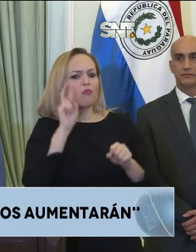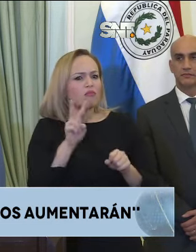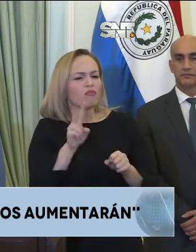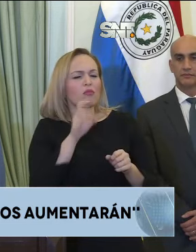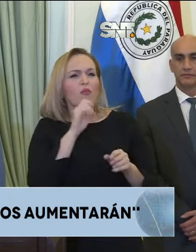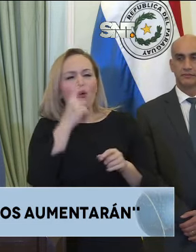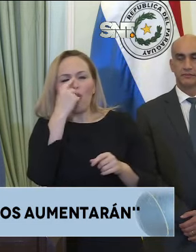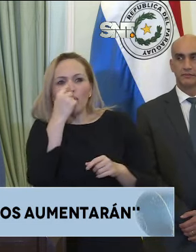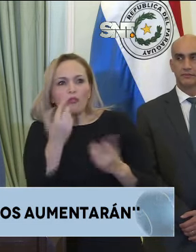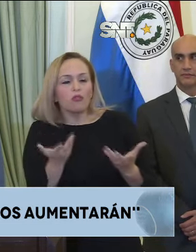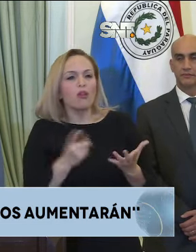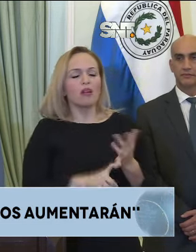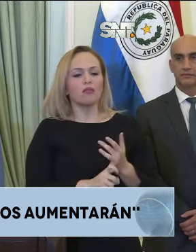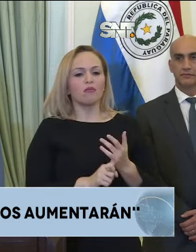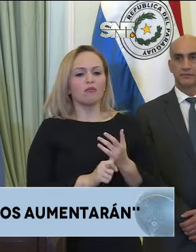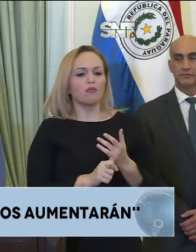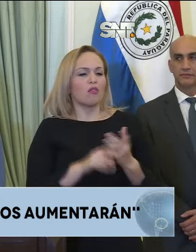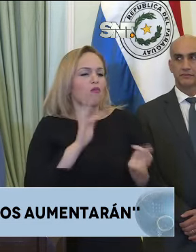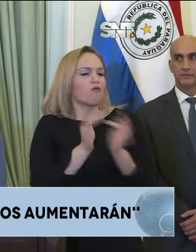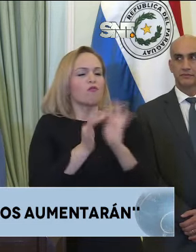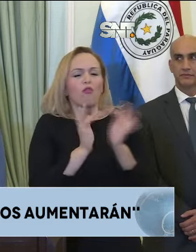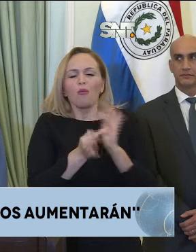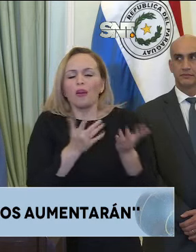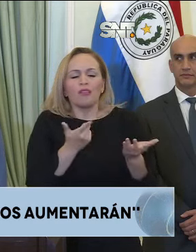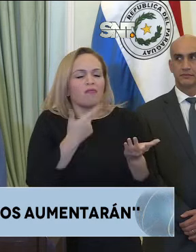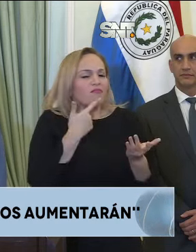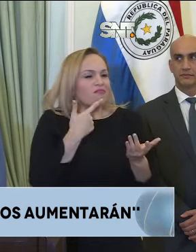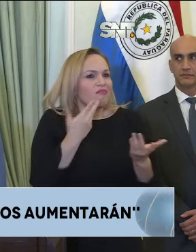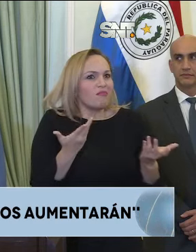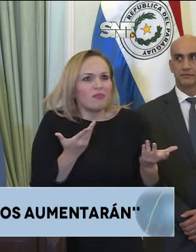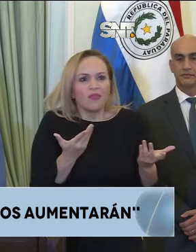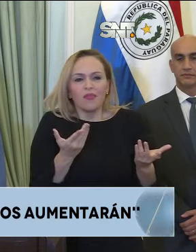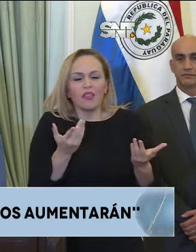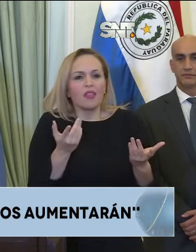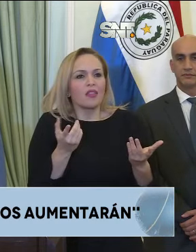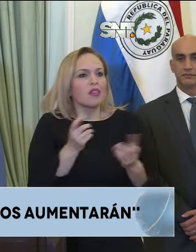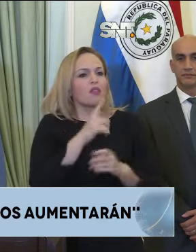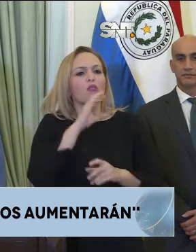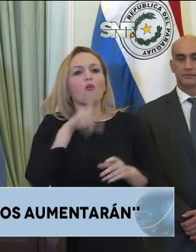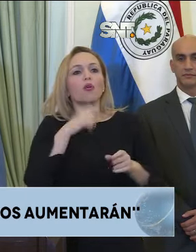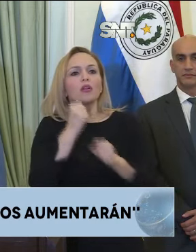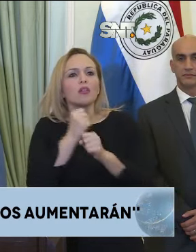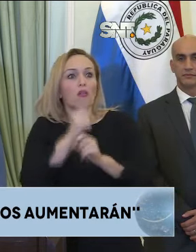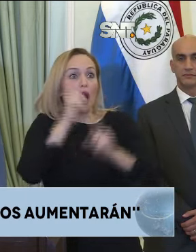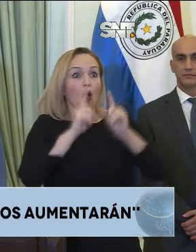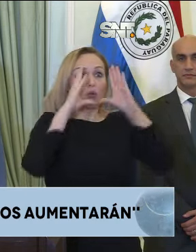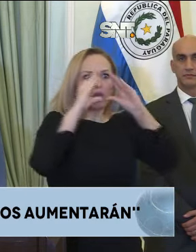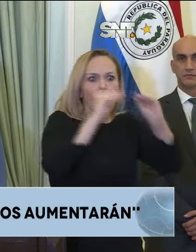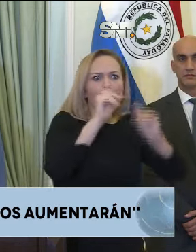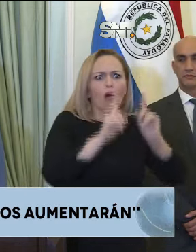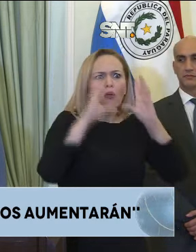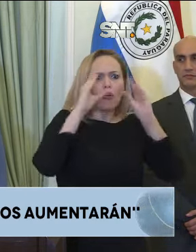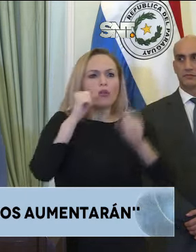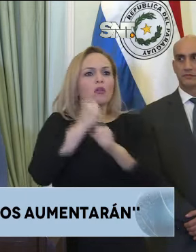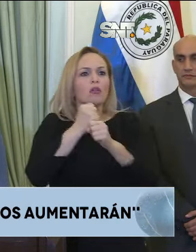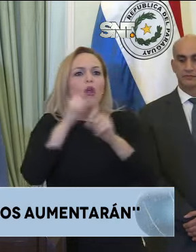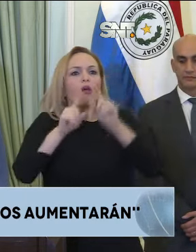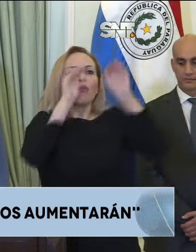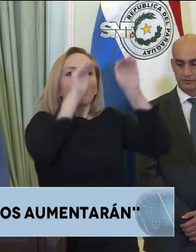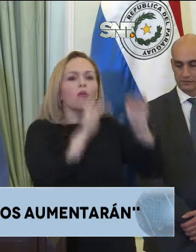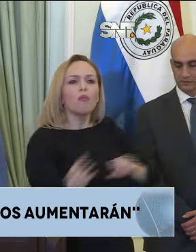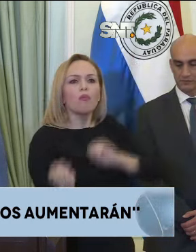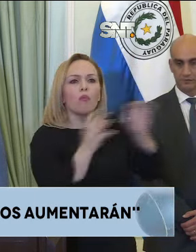justificar, digamos de alguna manera sencilla el hecho de que son trabajadores nocturnos o repositores, en